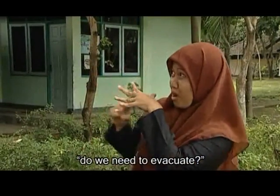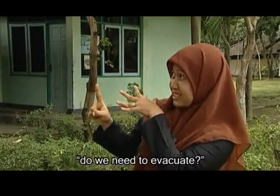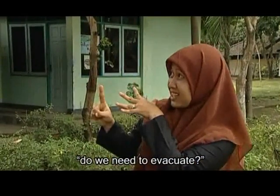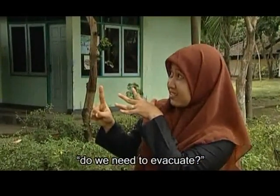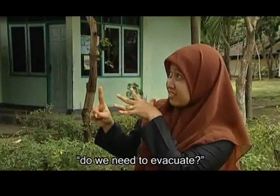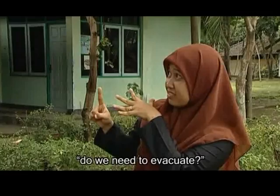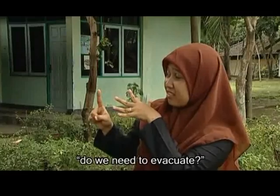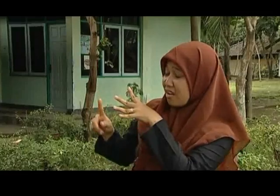evakuasi?